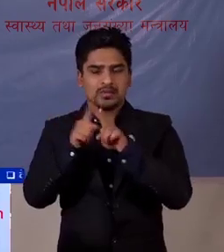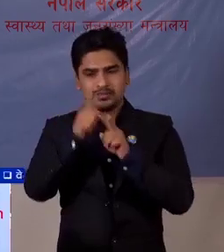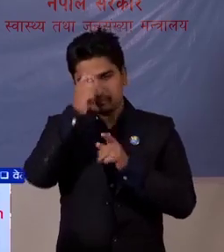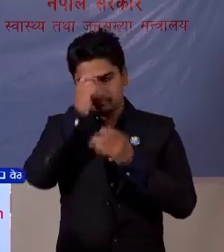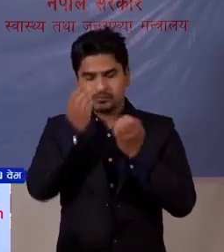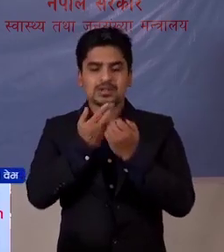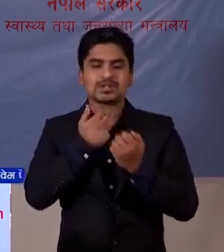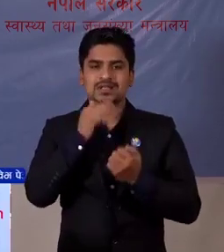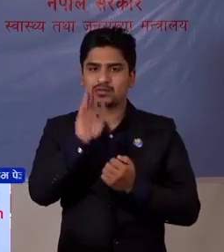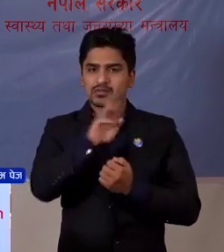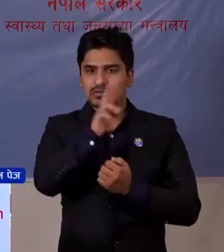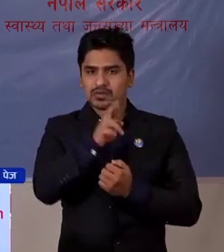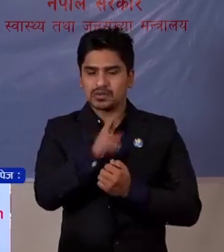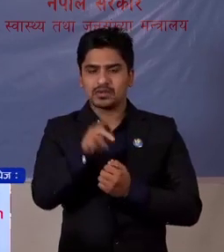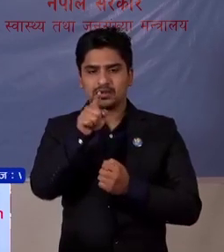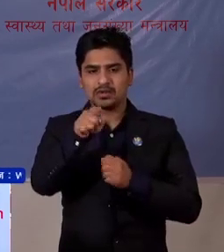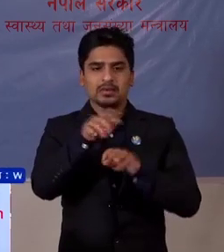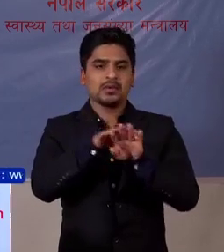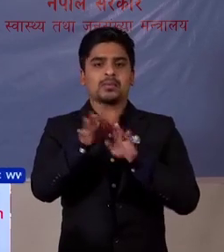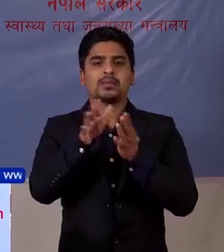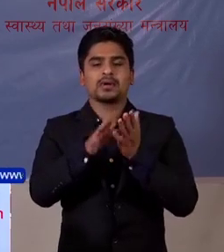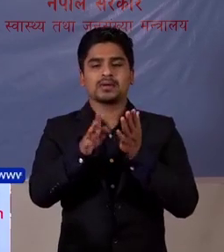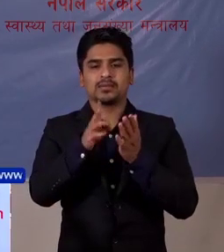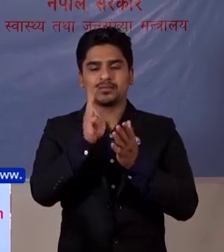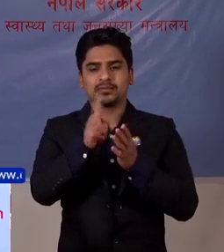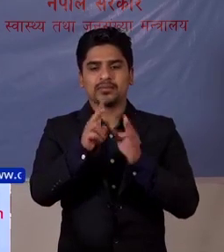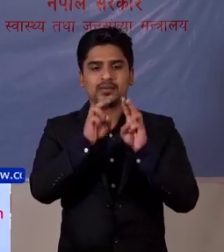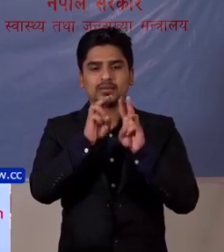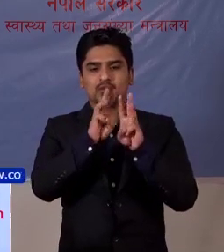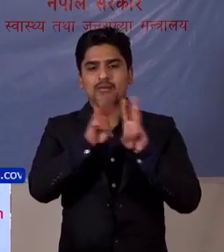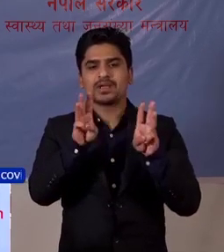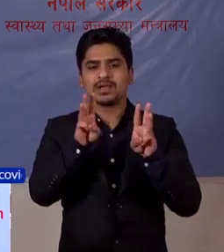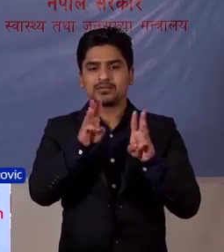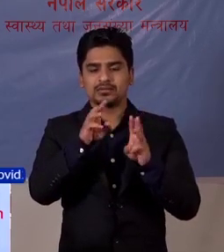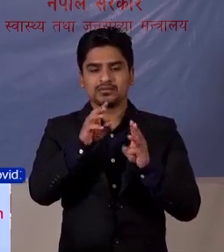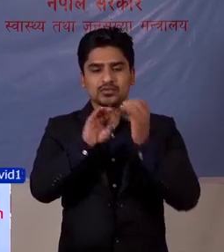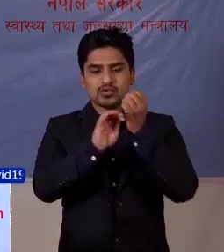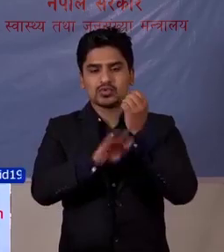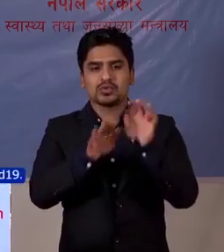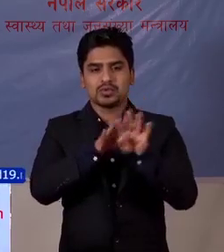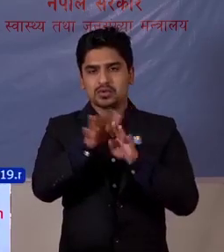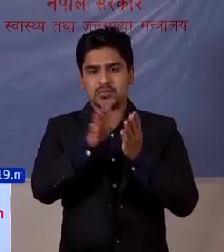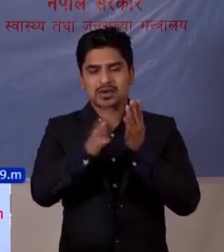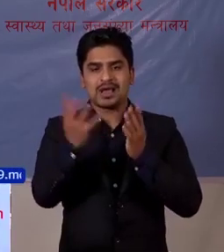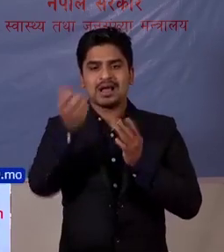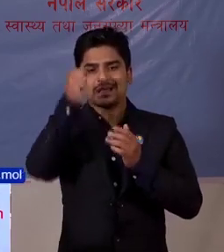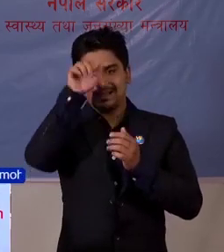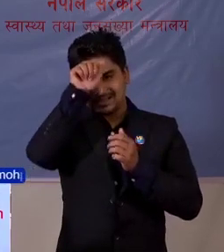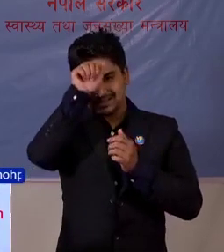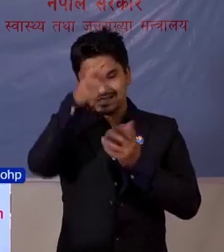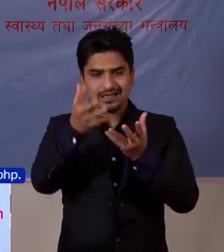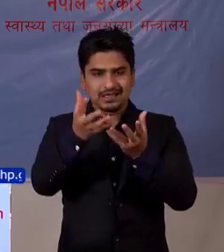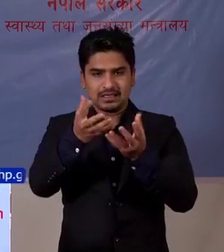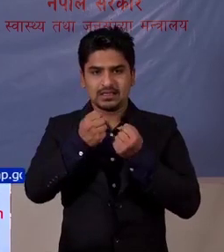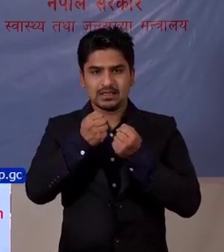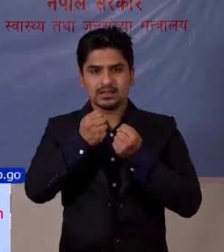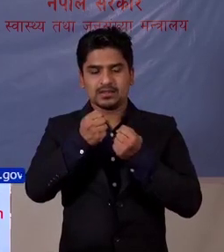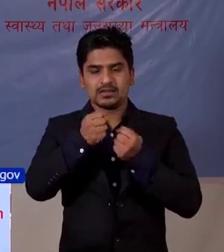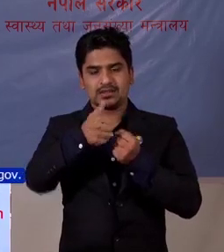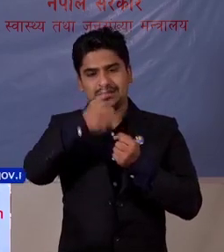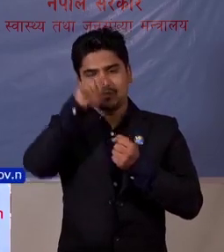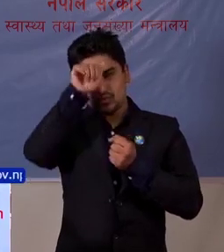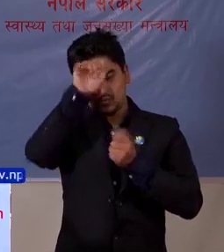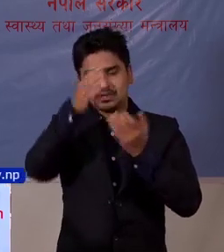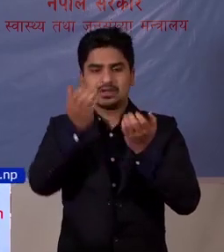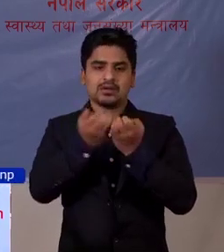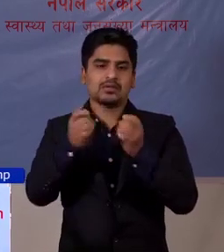सराहना गर्न चाहन्छौँ र यहाँबाट यी साइटहरूबाट यी सोर्सहरूबाट आधिकारिक जानकारीहरू लिई सुसूचित